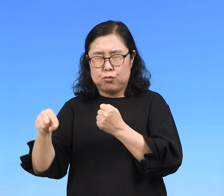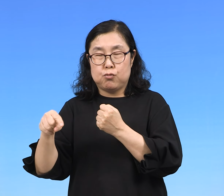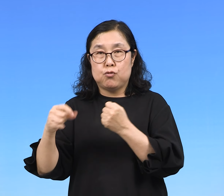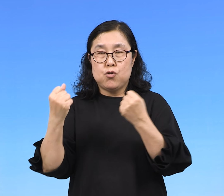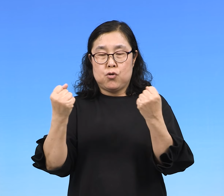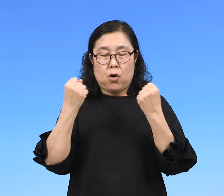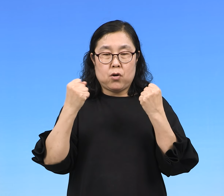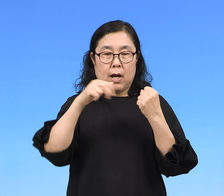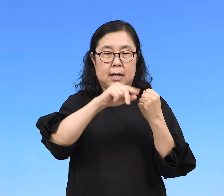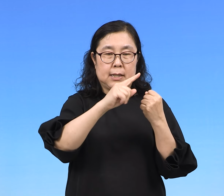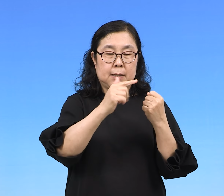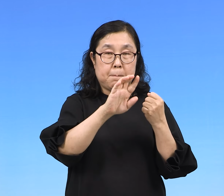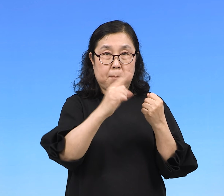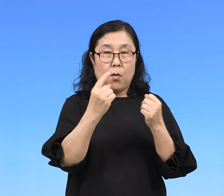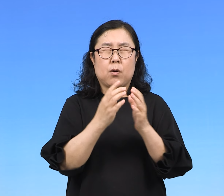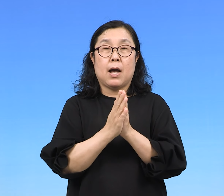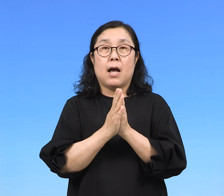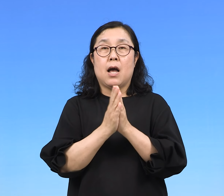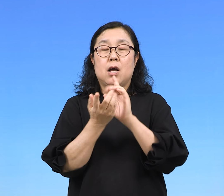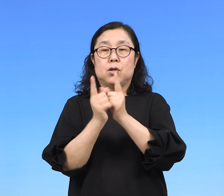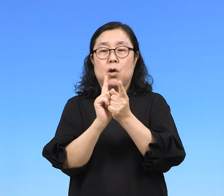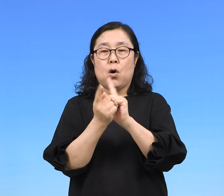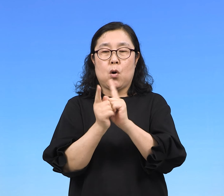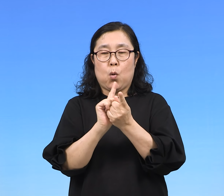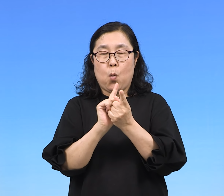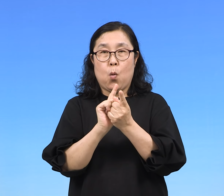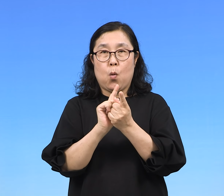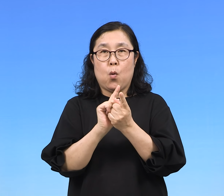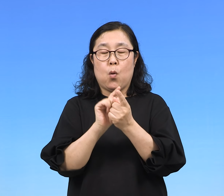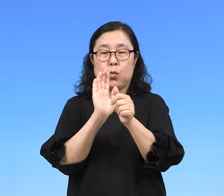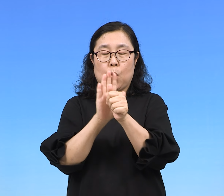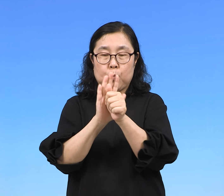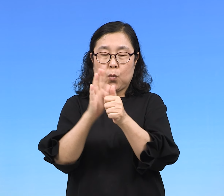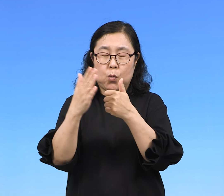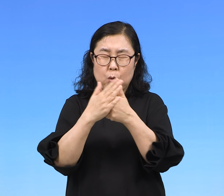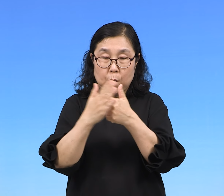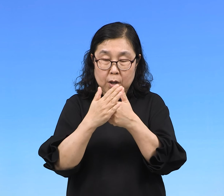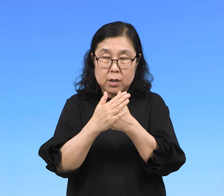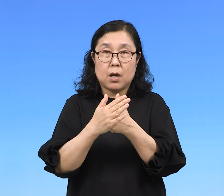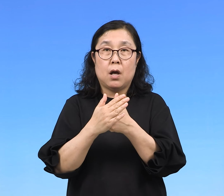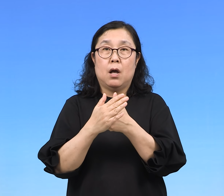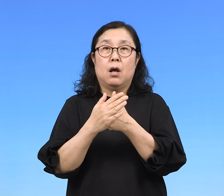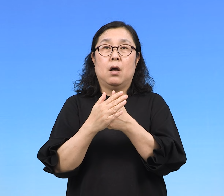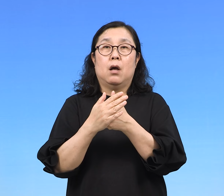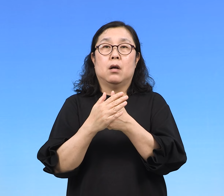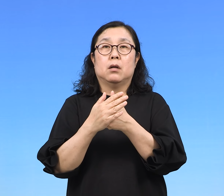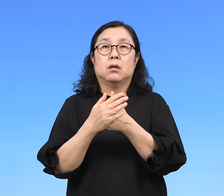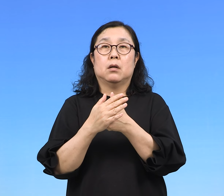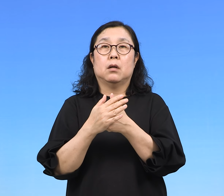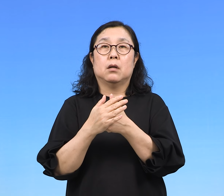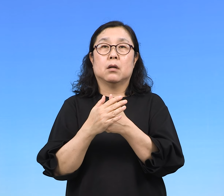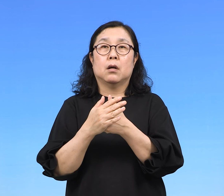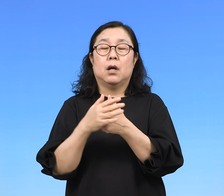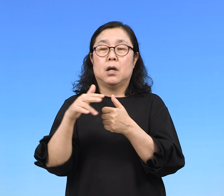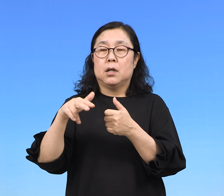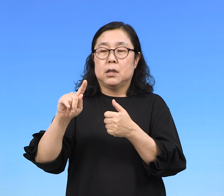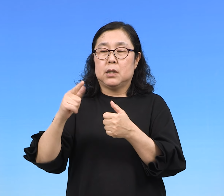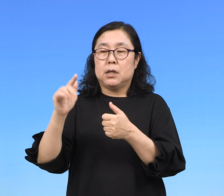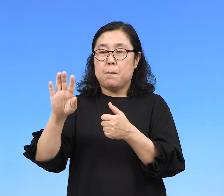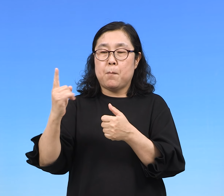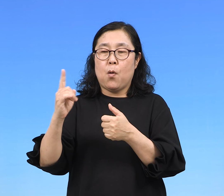진보가 이렇게 미친 듯이 싸우는 거 말고 참 서로 상생하면서 서로 약점을 보완해가면서 막